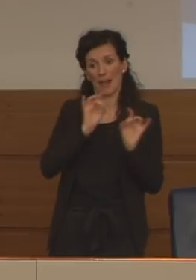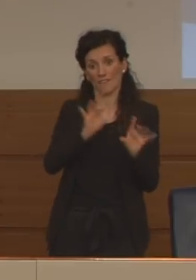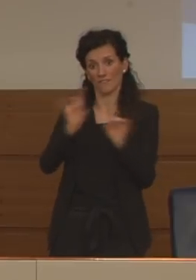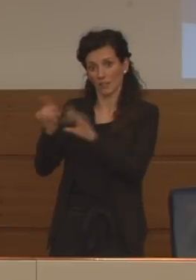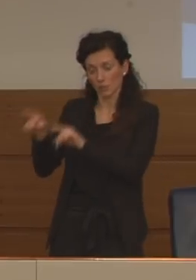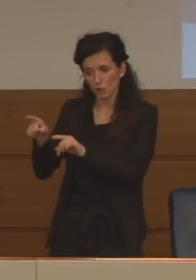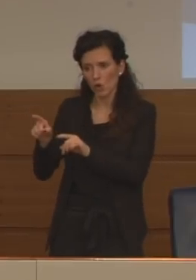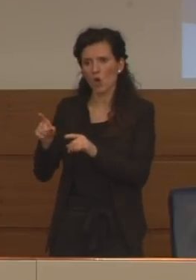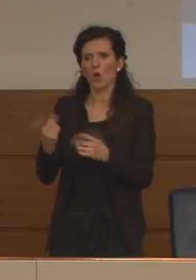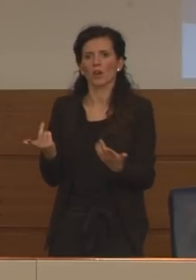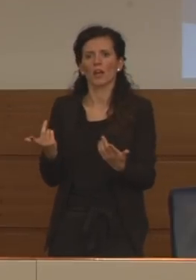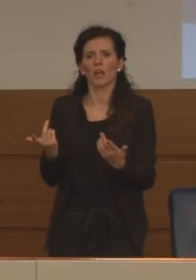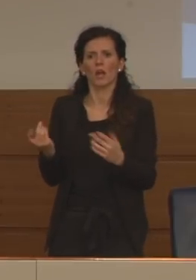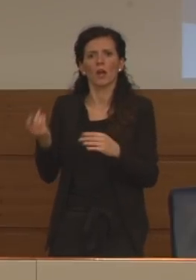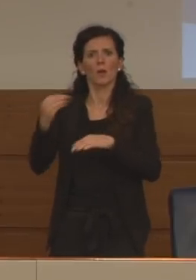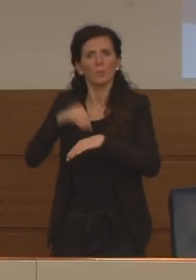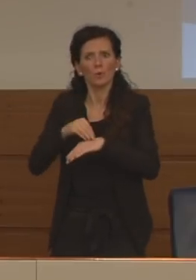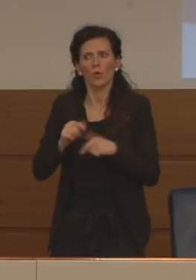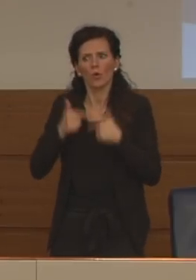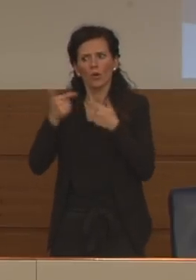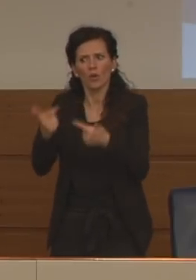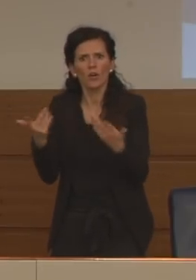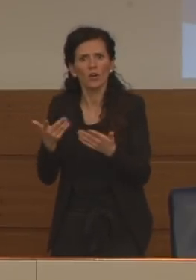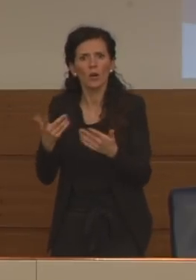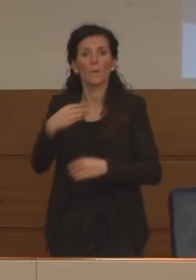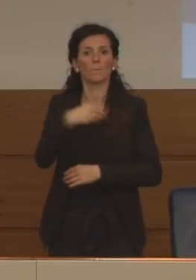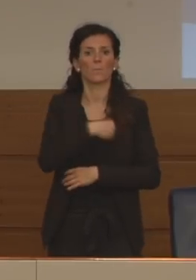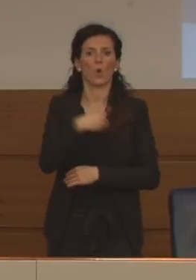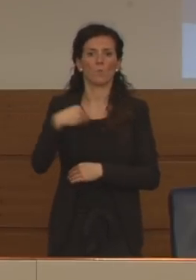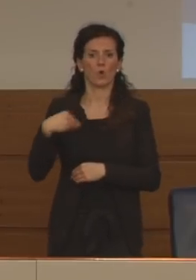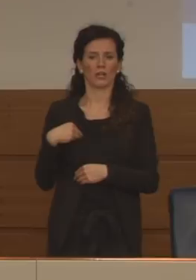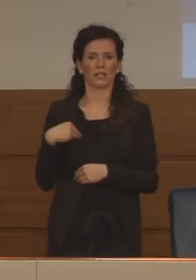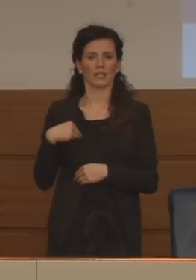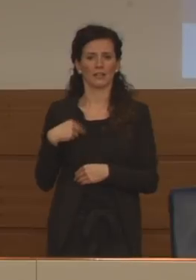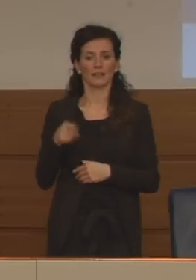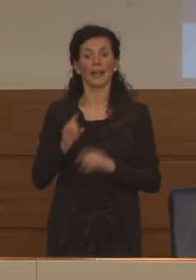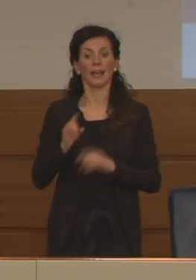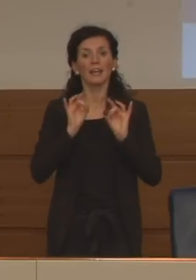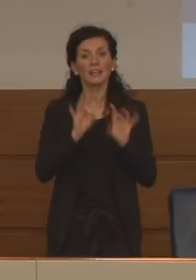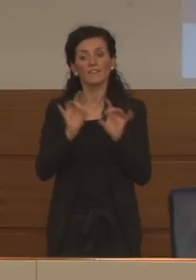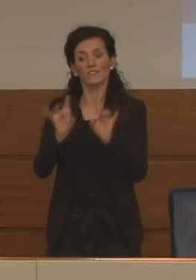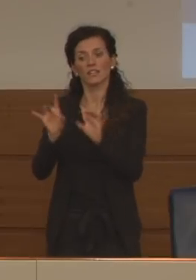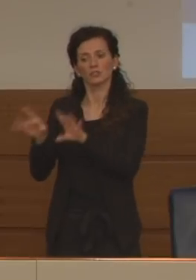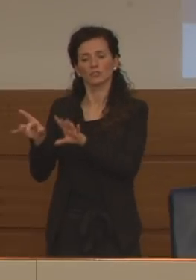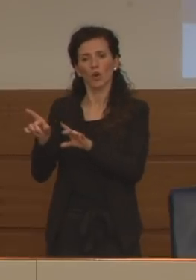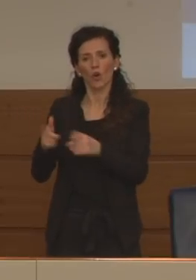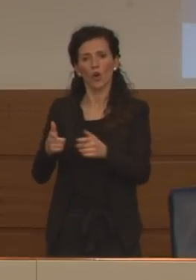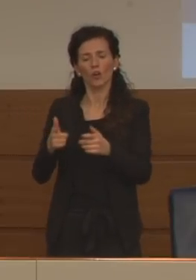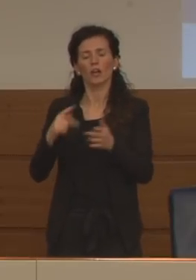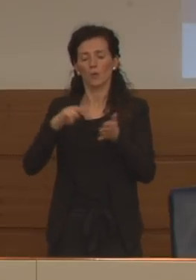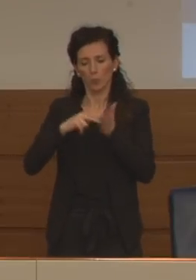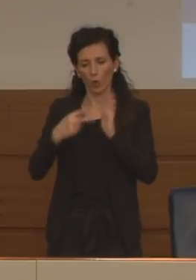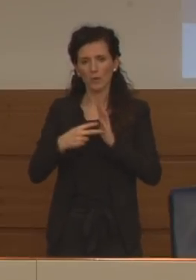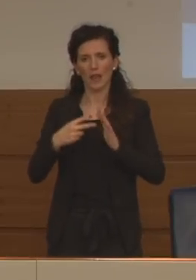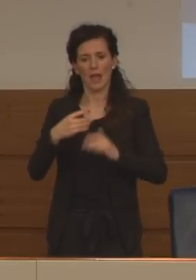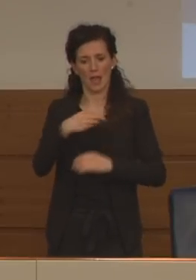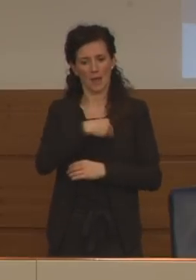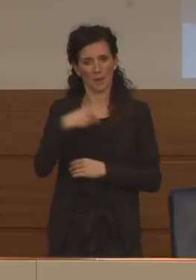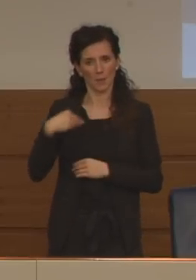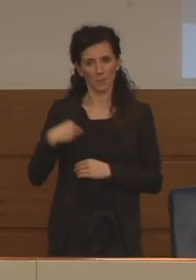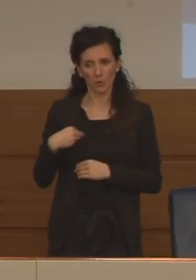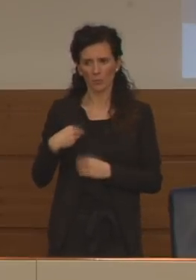una polmonite sostanzialmente qual è il tipo di infezione che poi rappresenta la manifestazione clinica più